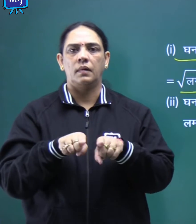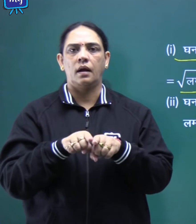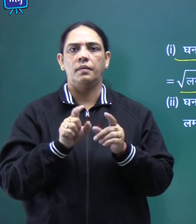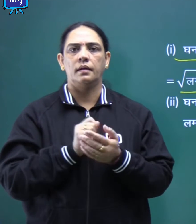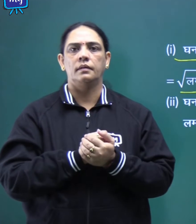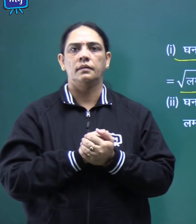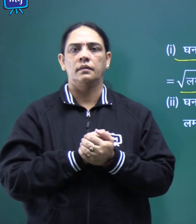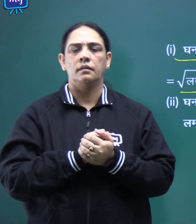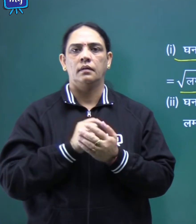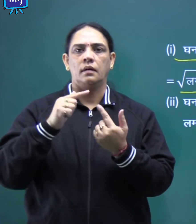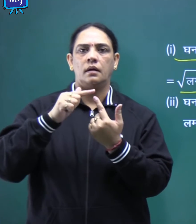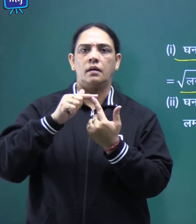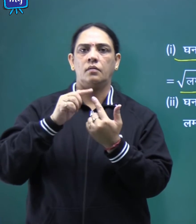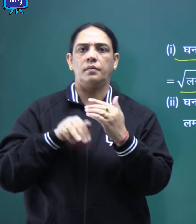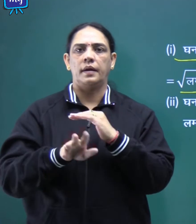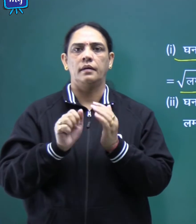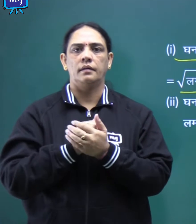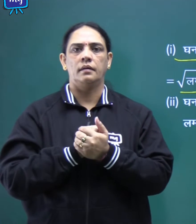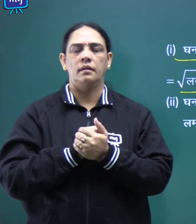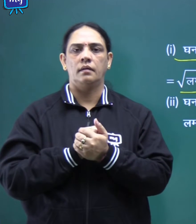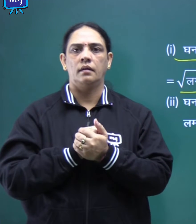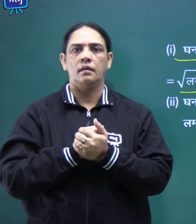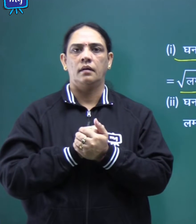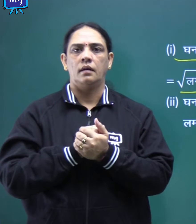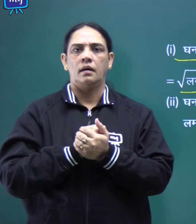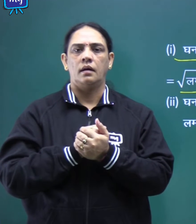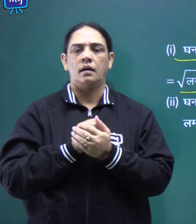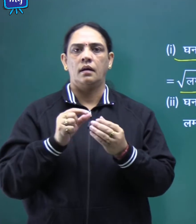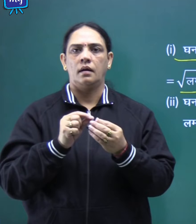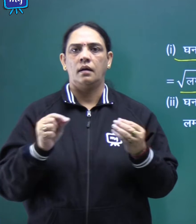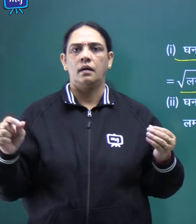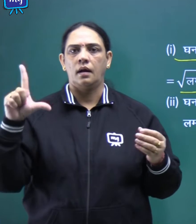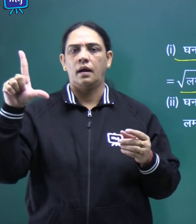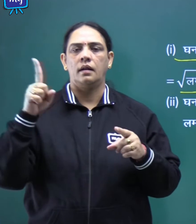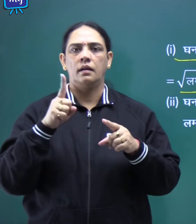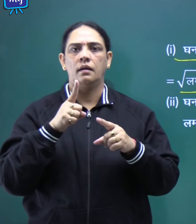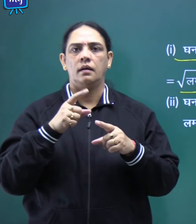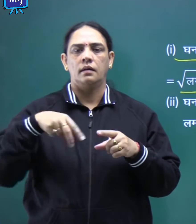बराबर अंडर रूट में लंबाई स्क्वायर